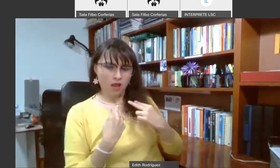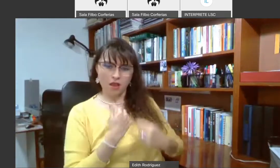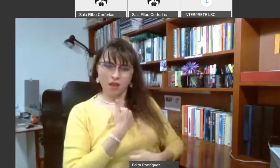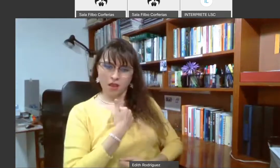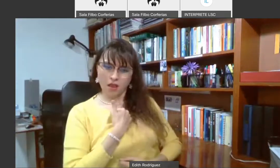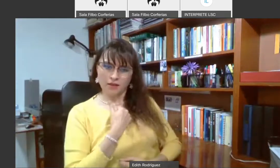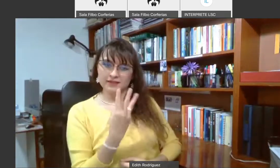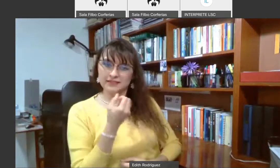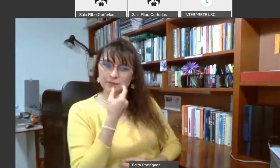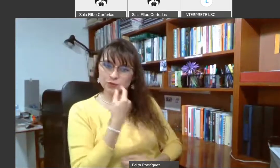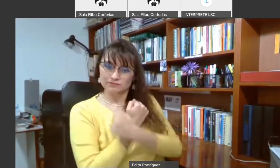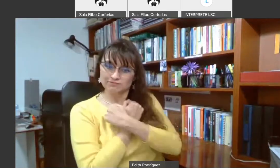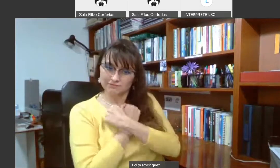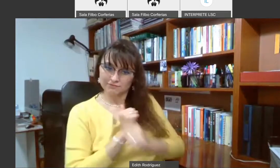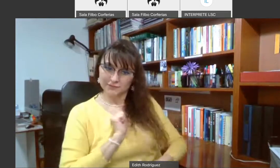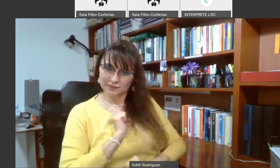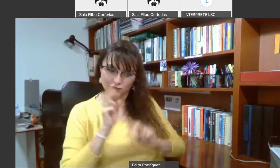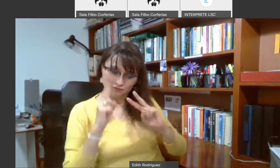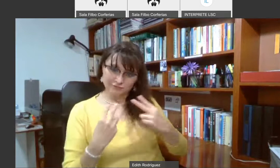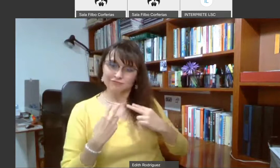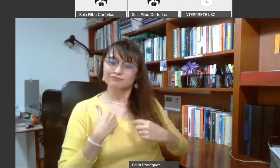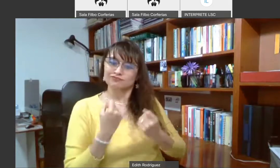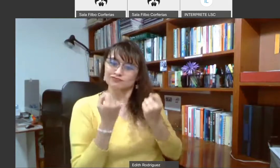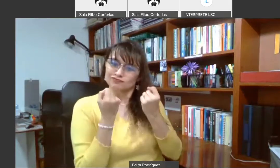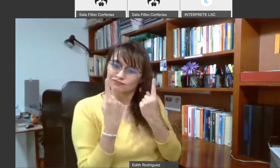sean niños, jóvenes o adultos.